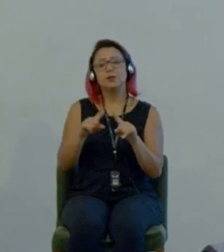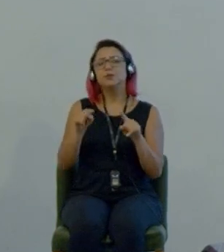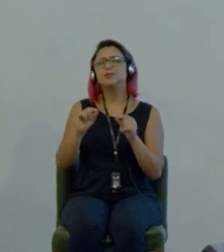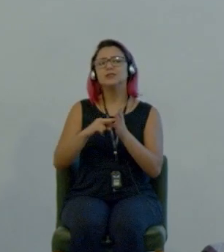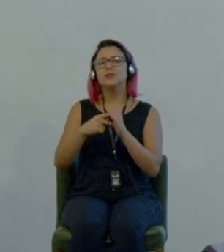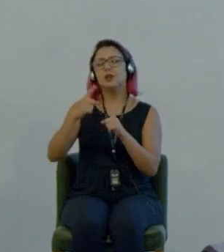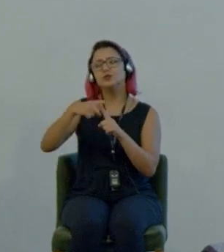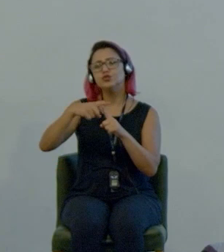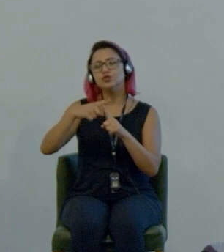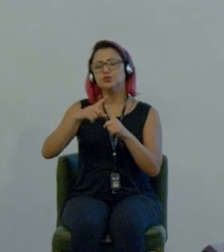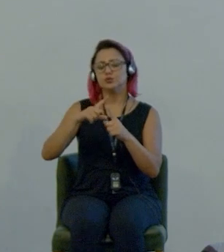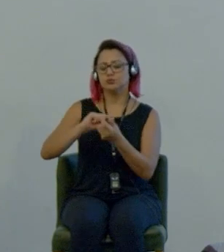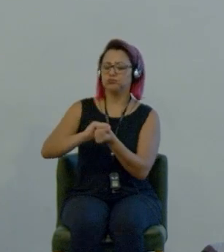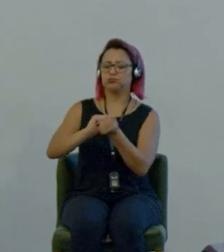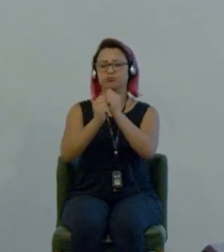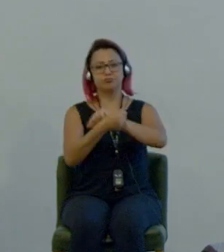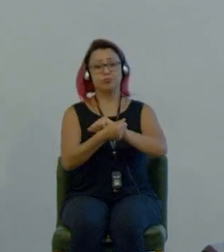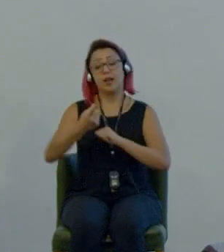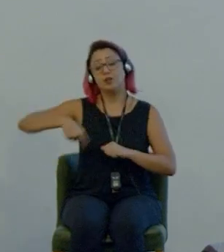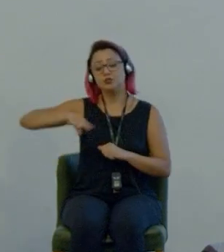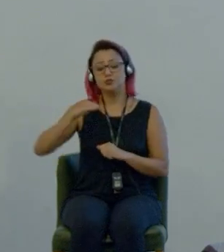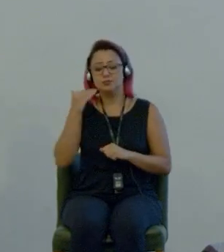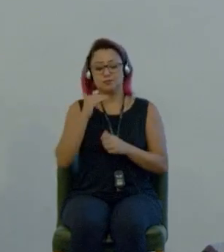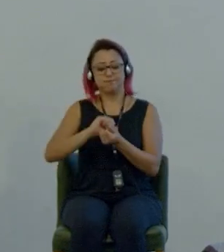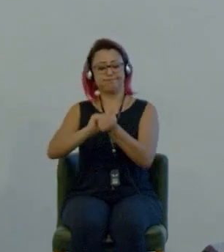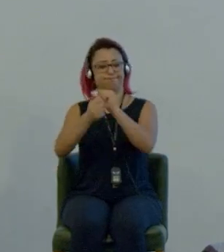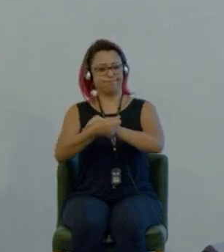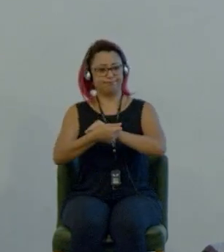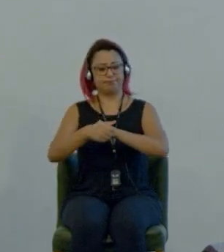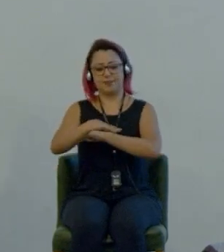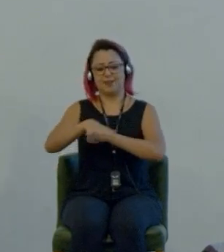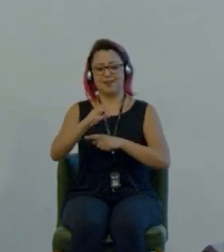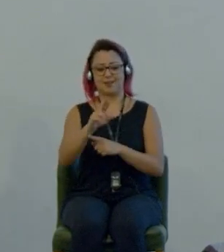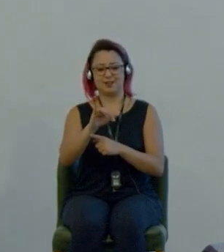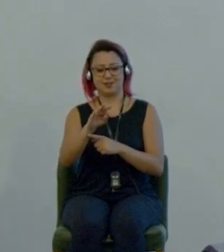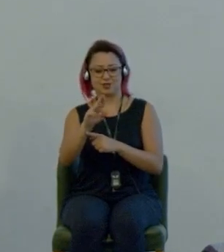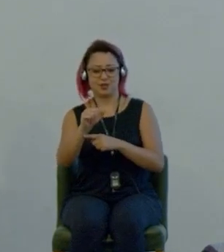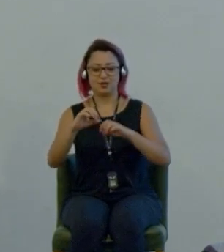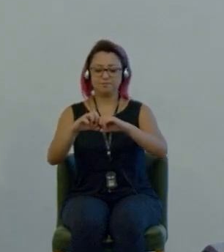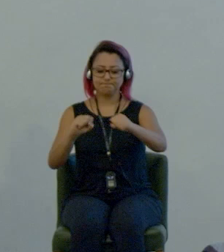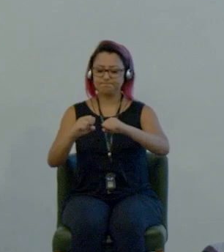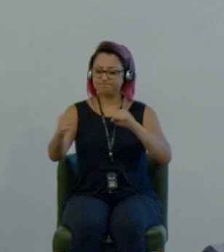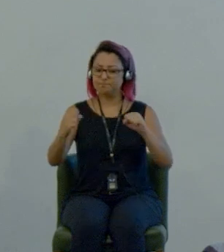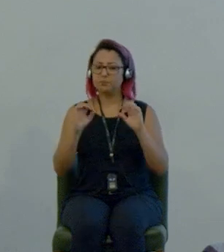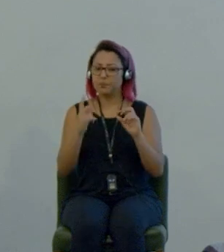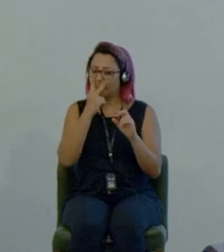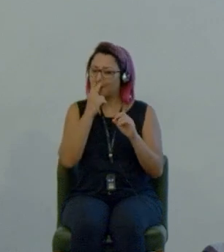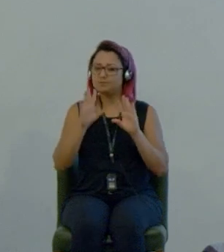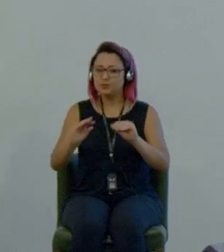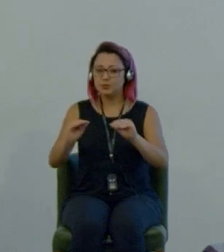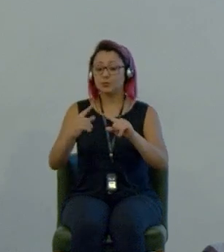déformation. On déforme, si vous voulez, la zone critique pour la voir mieux, le sol. Le sol, normalement, il est tellement